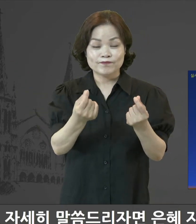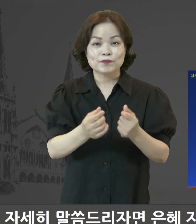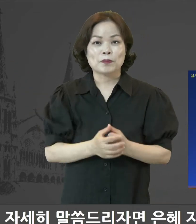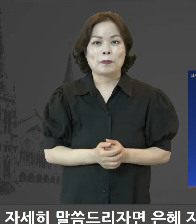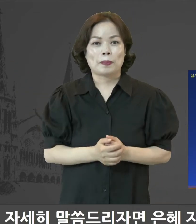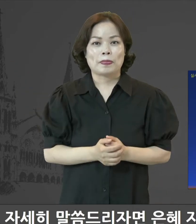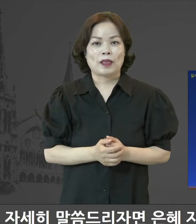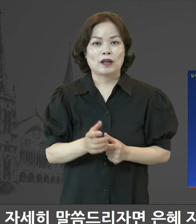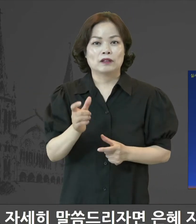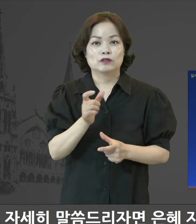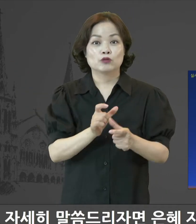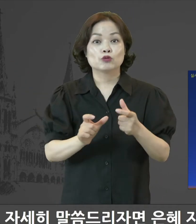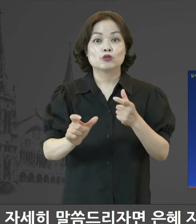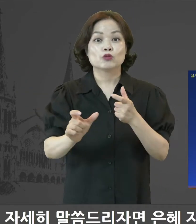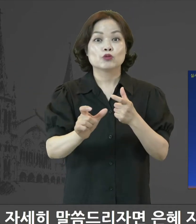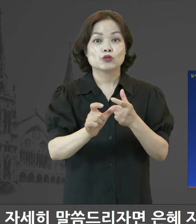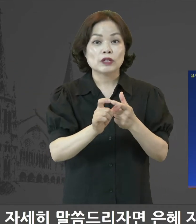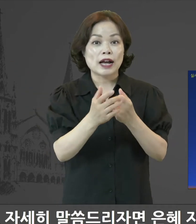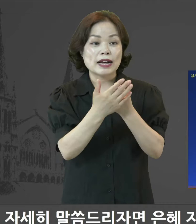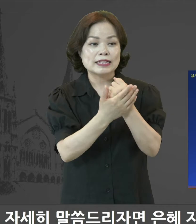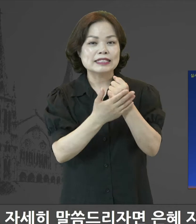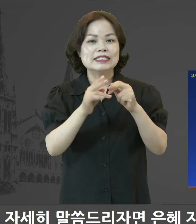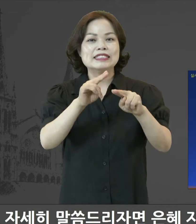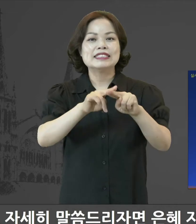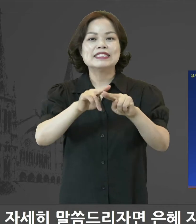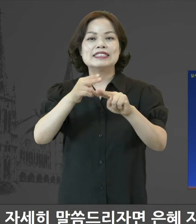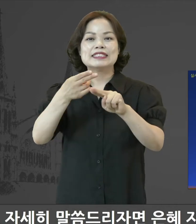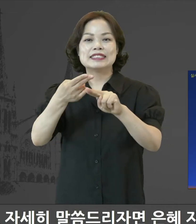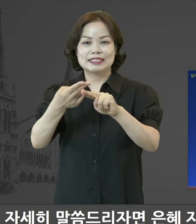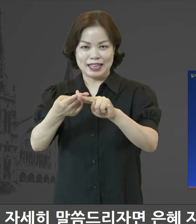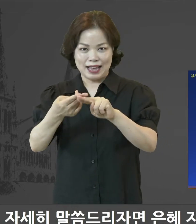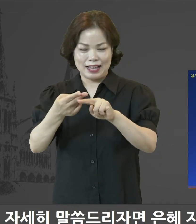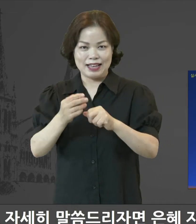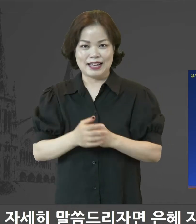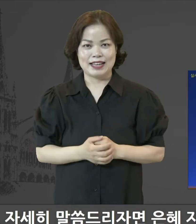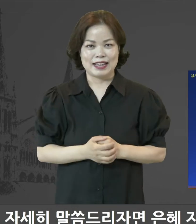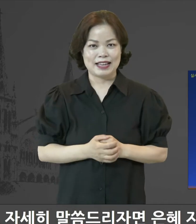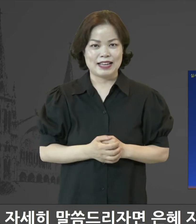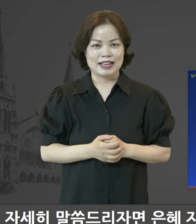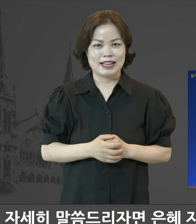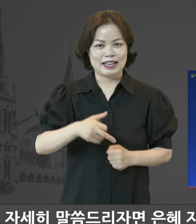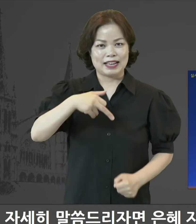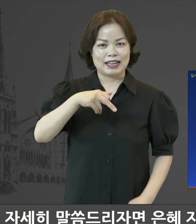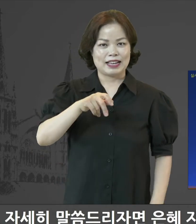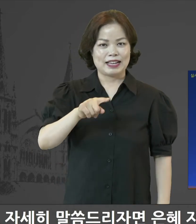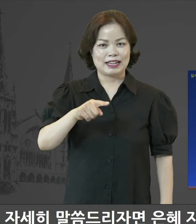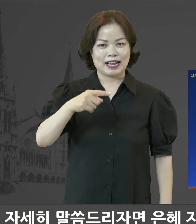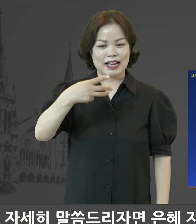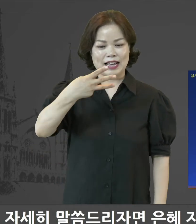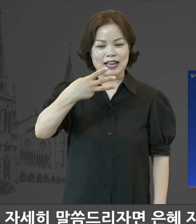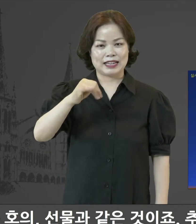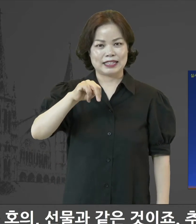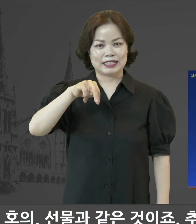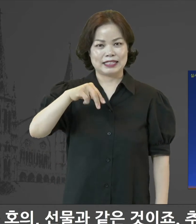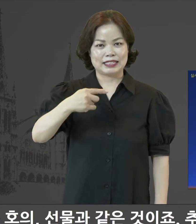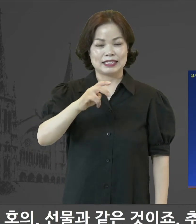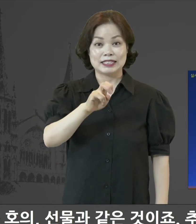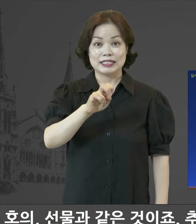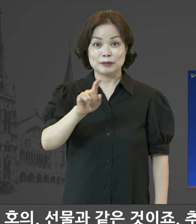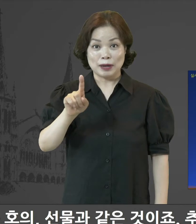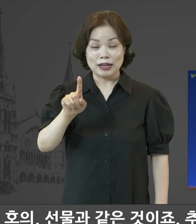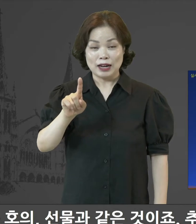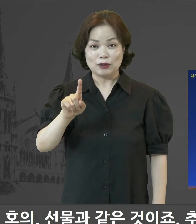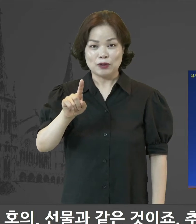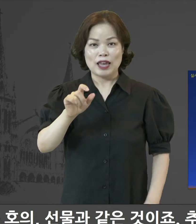그래서 추가해서 은사, 뭐 헬라어로 카리스마 혹은 카리스마다 이렇게 부르기도